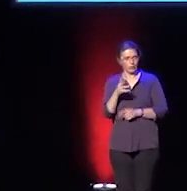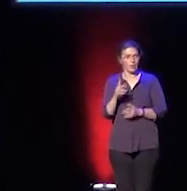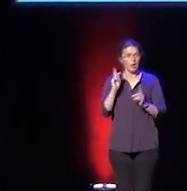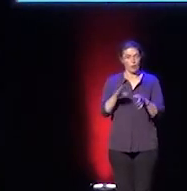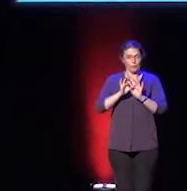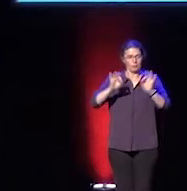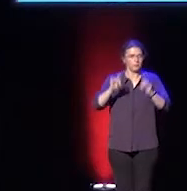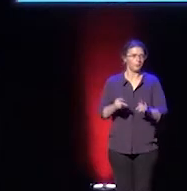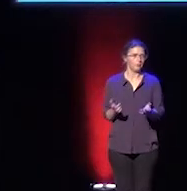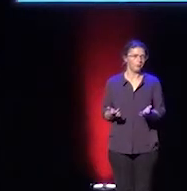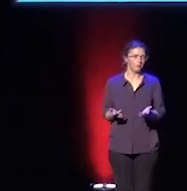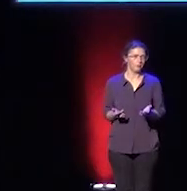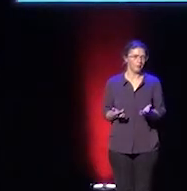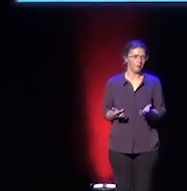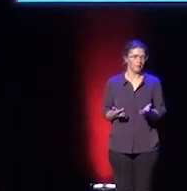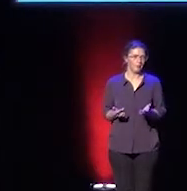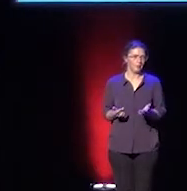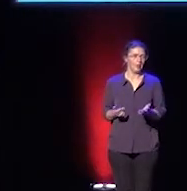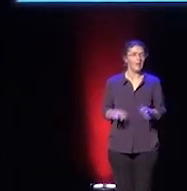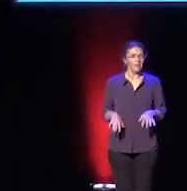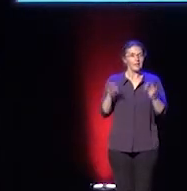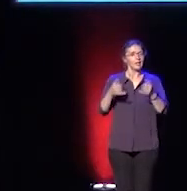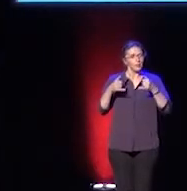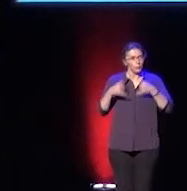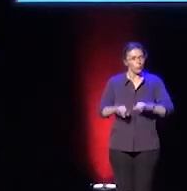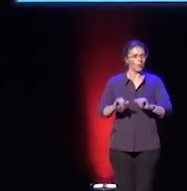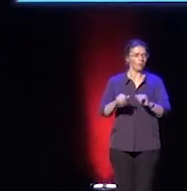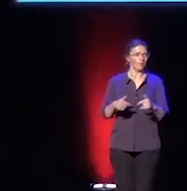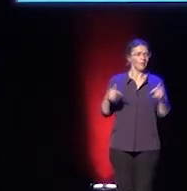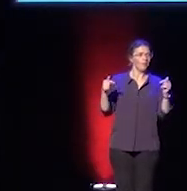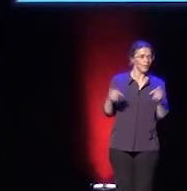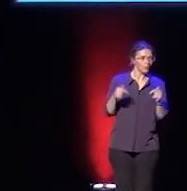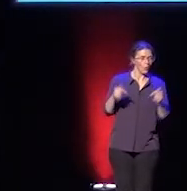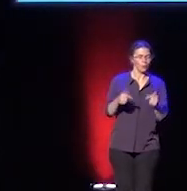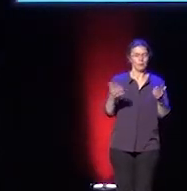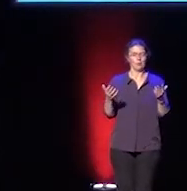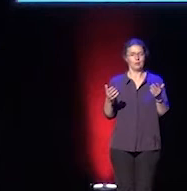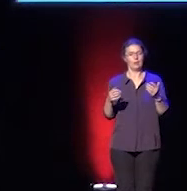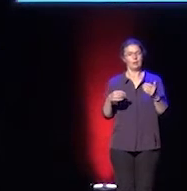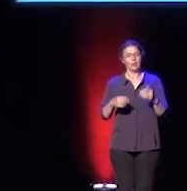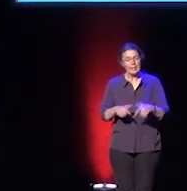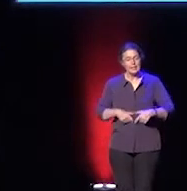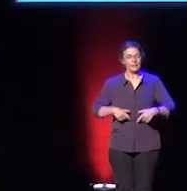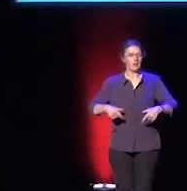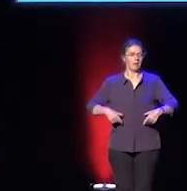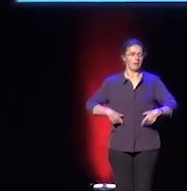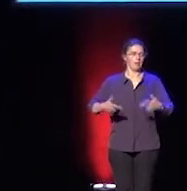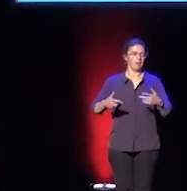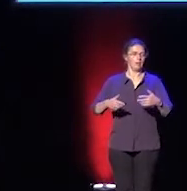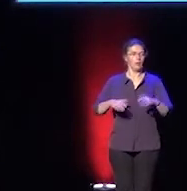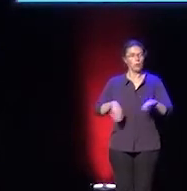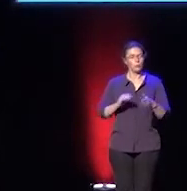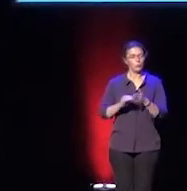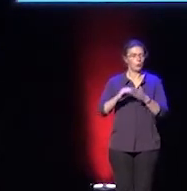zu verbessern. Das geht los mit der Geburt, mit der Versorgung. Das setzt sich fort über Kita, Kindergarten,